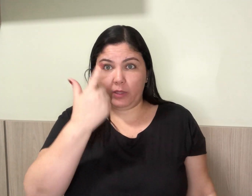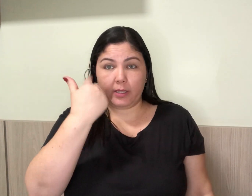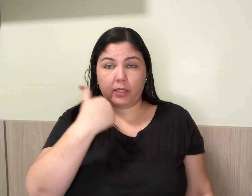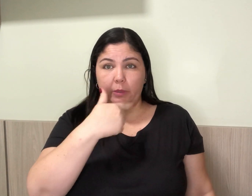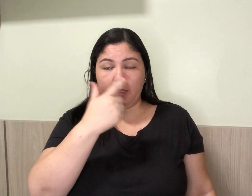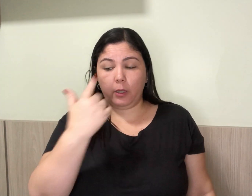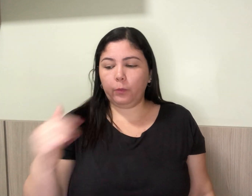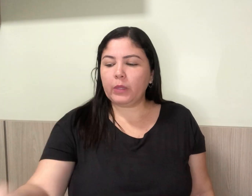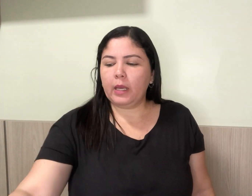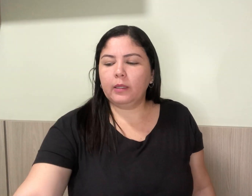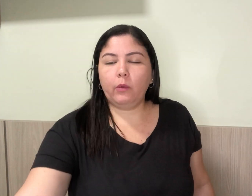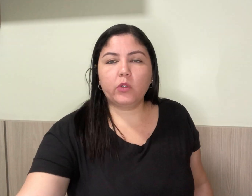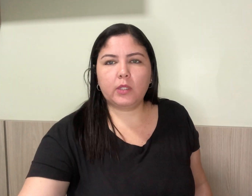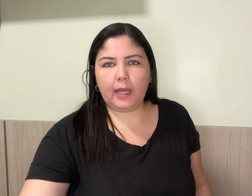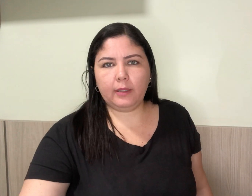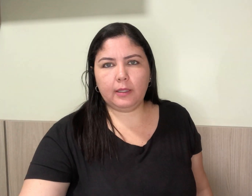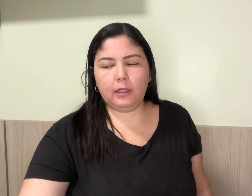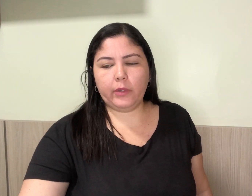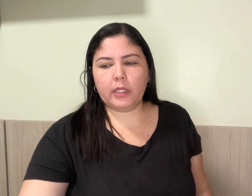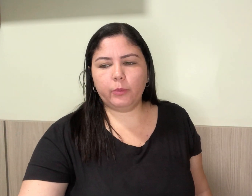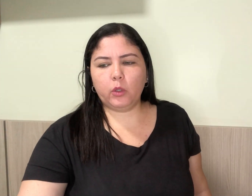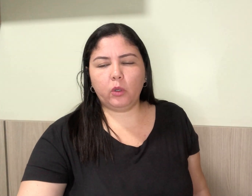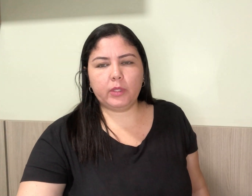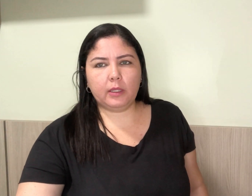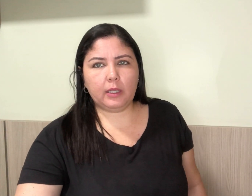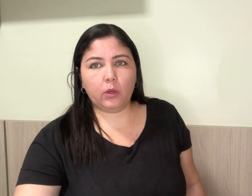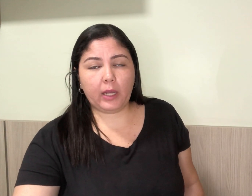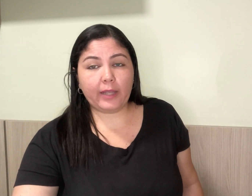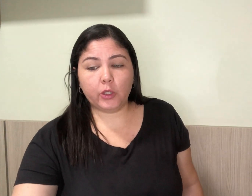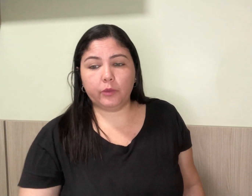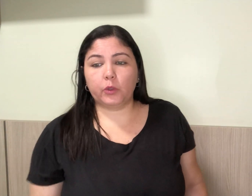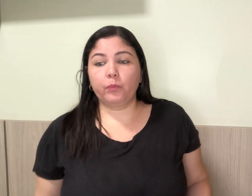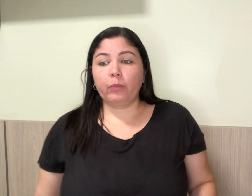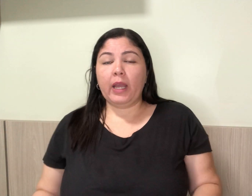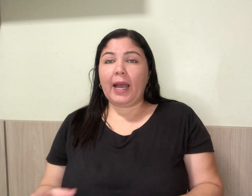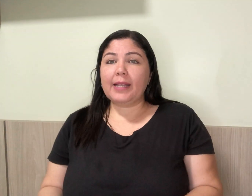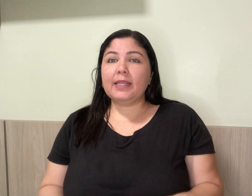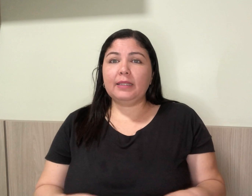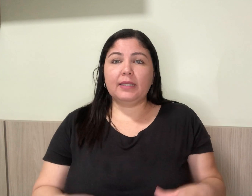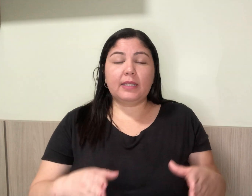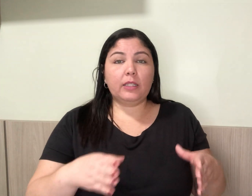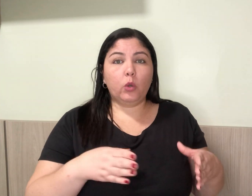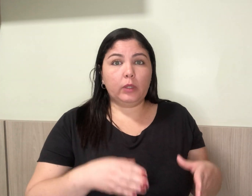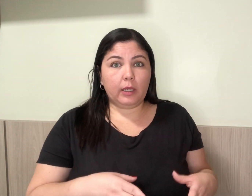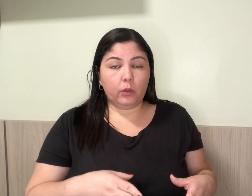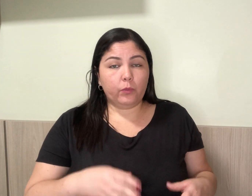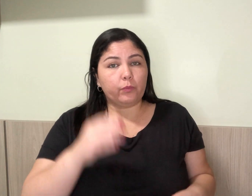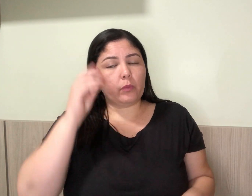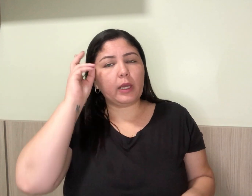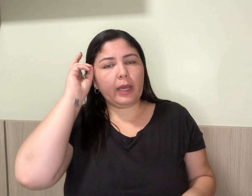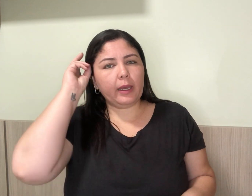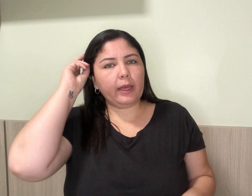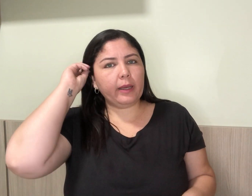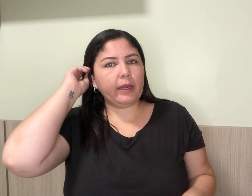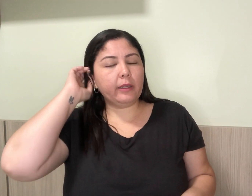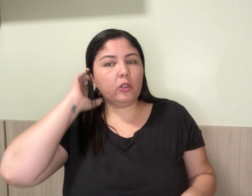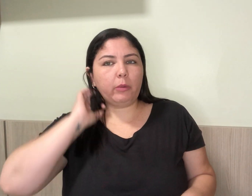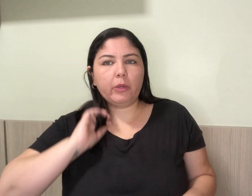essa expressão? Estão associadas, então, a esses pronomes interrogativos. A sentença sim ou não normalmente é